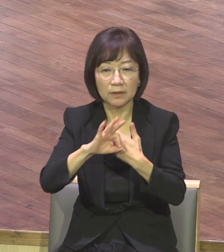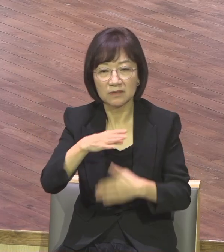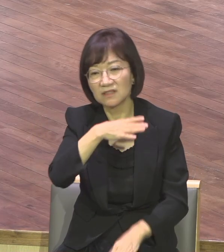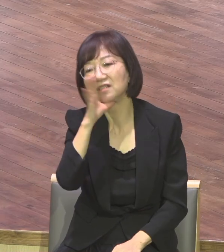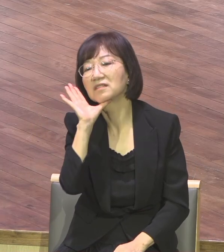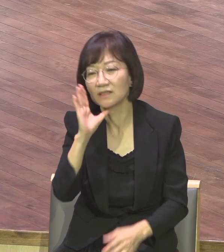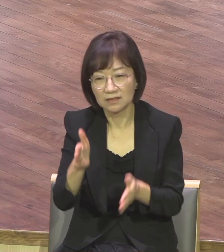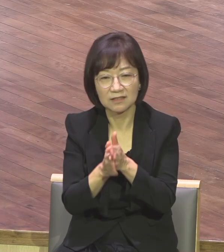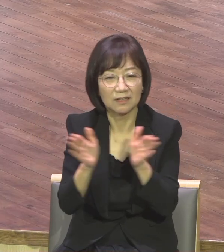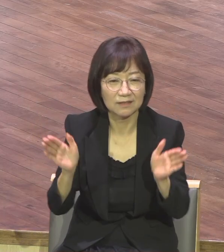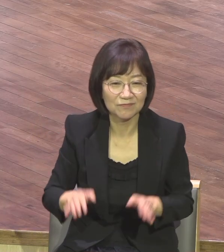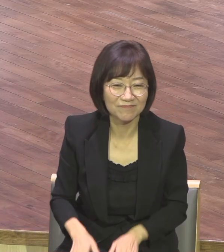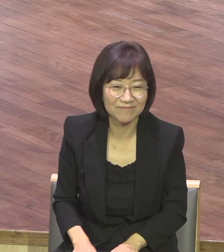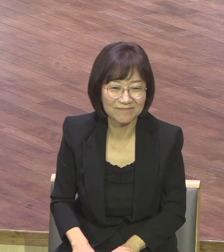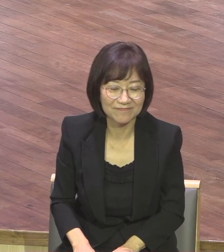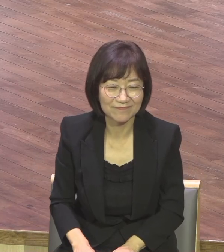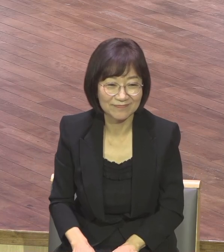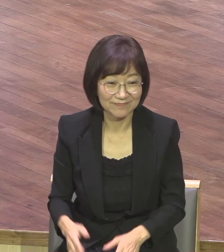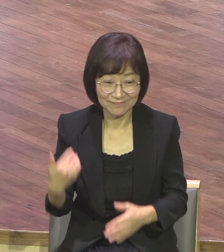성장하는 사람은 늙지 않습니다.